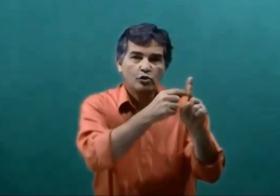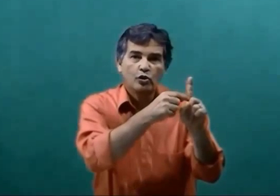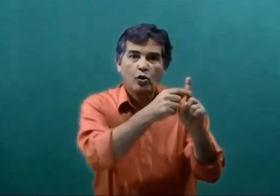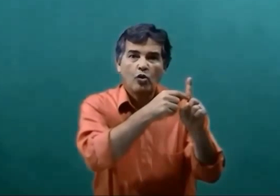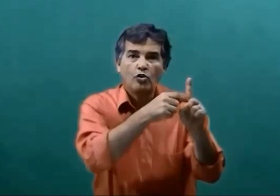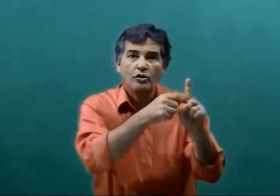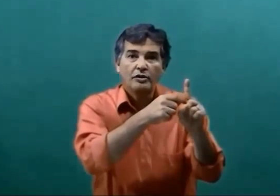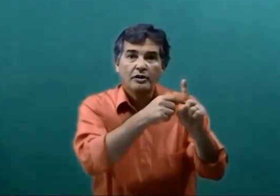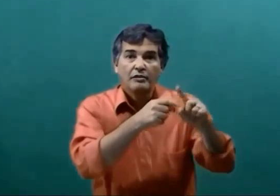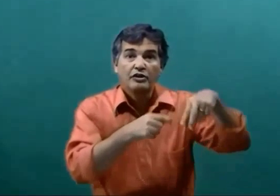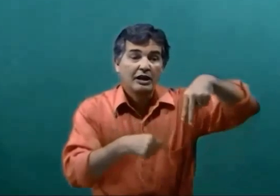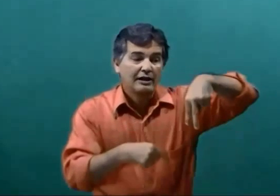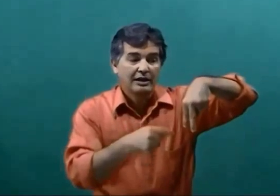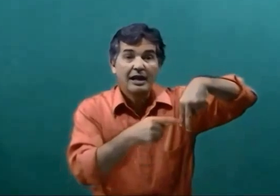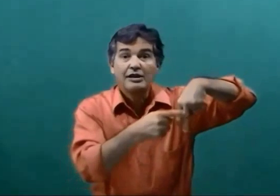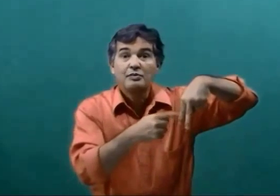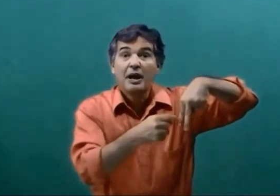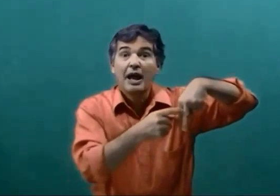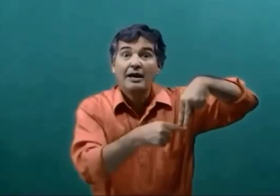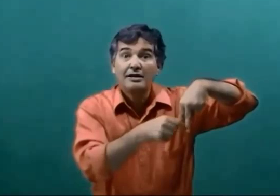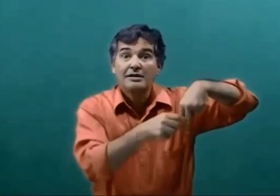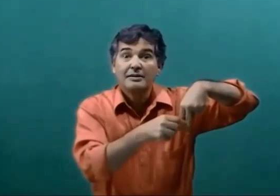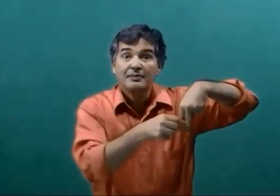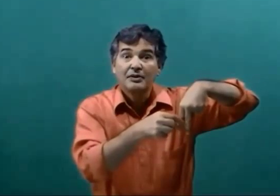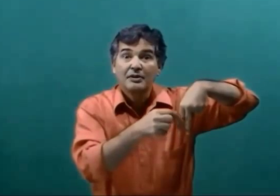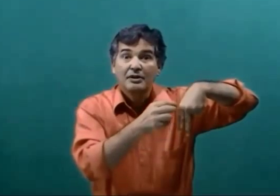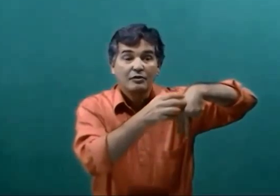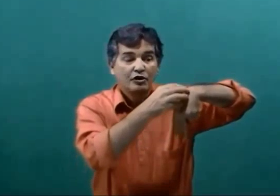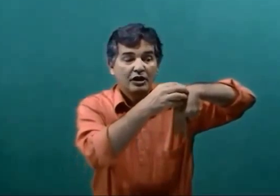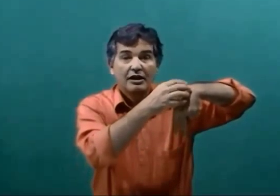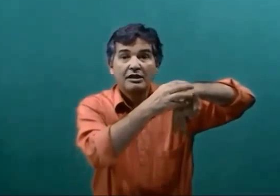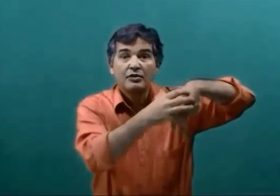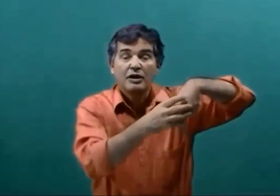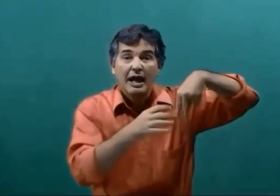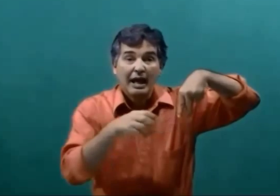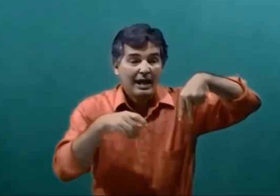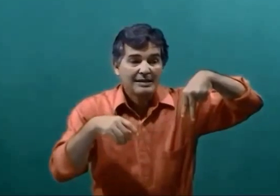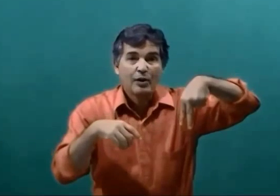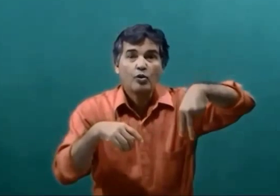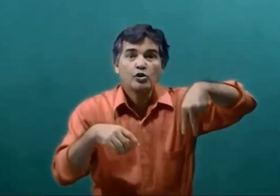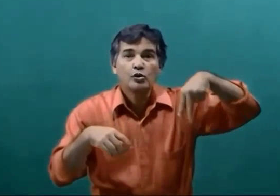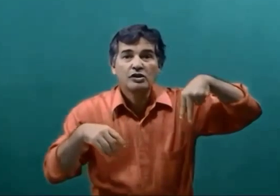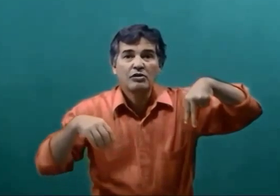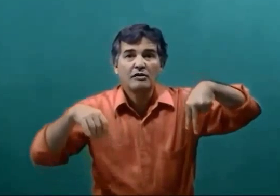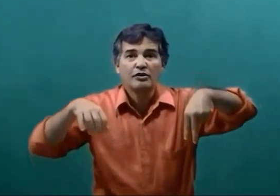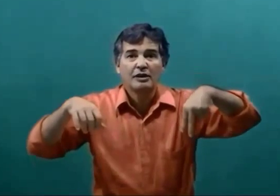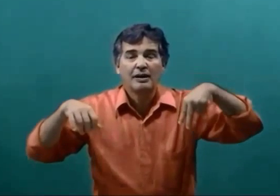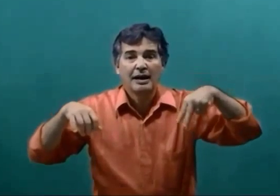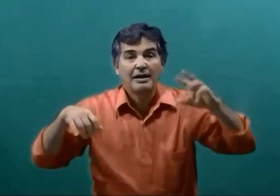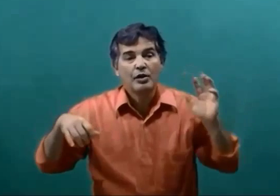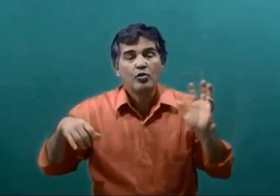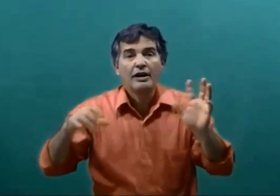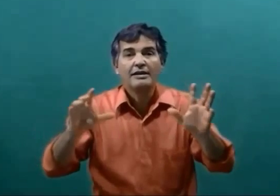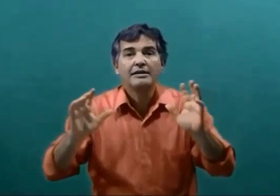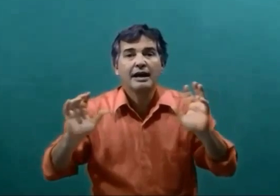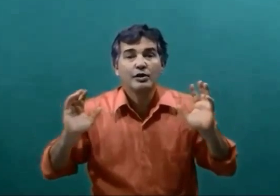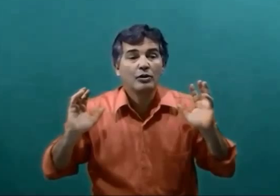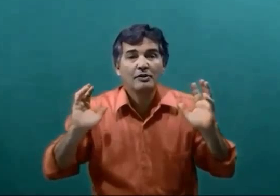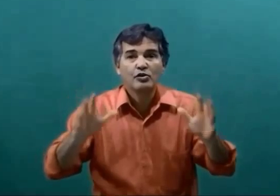o tronco, vou ter aqui as pernas, e vou ter aqui então, é essa construção que vou trabalhar com a entidade, com a